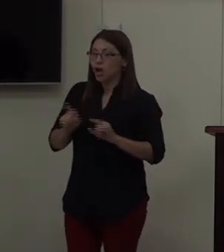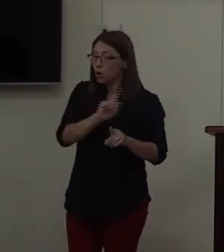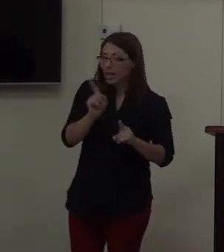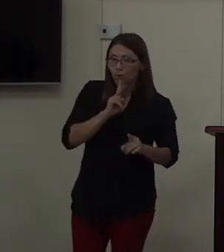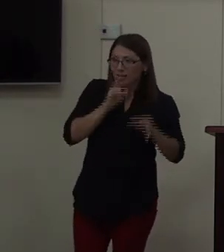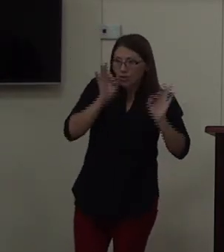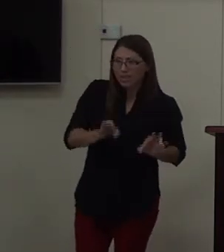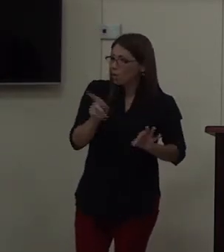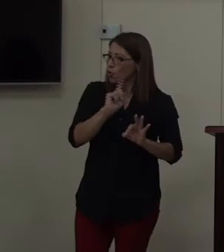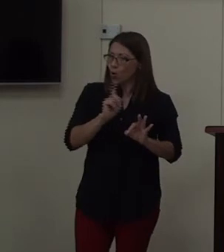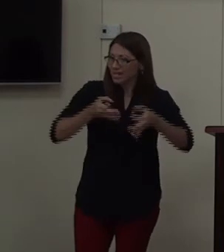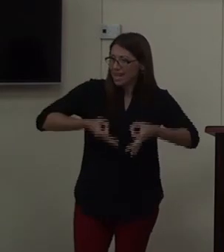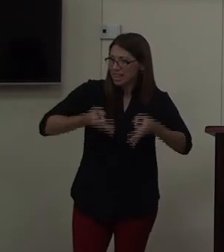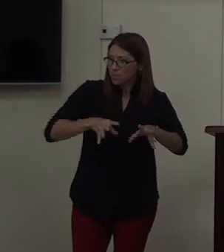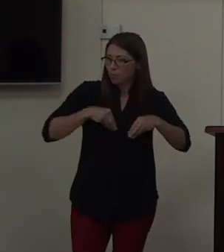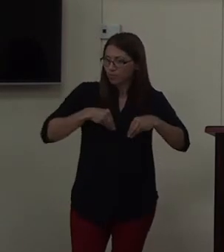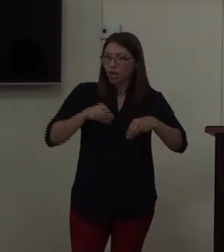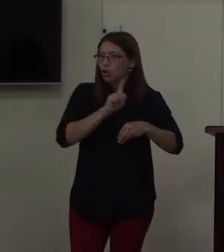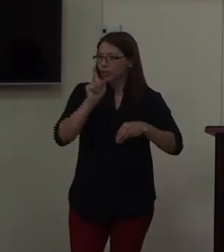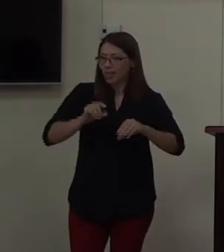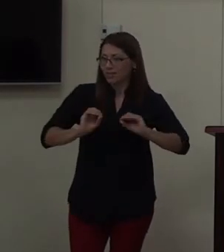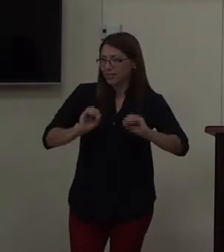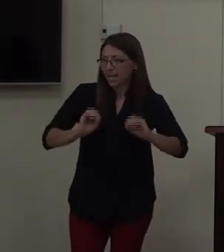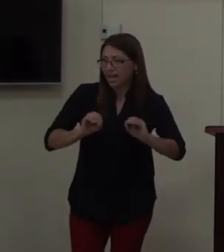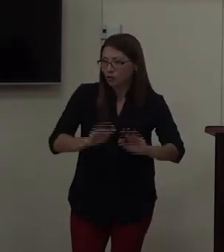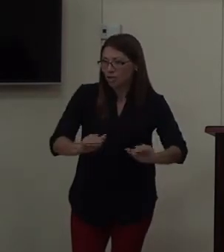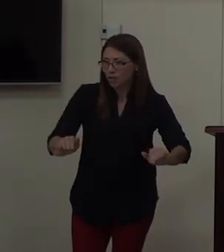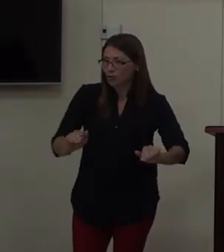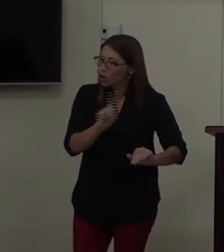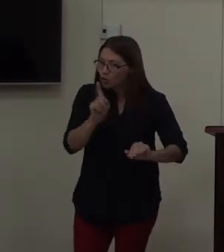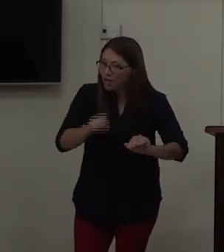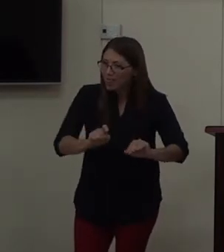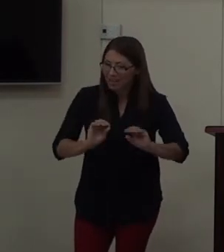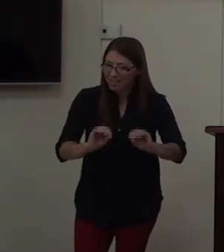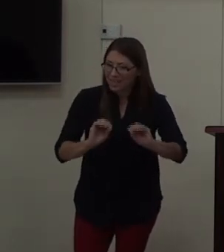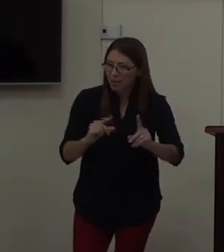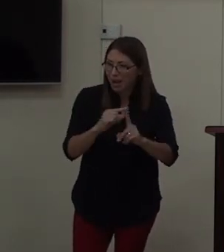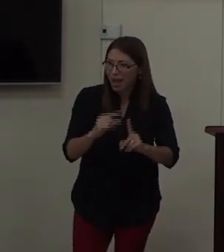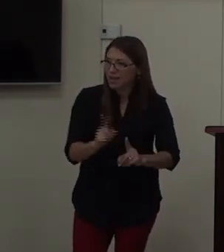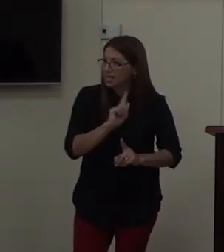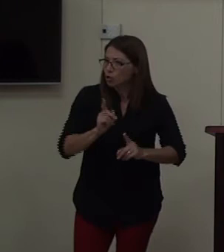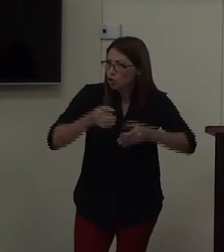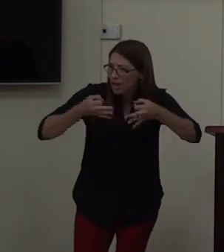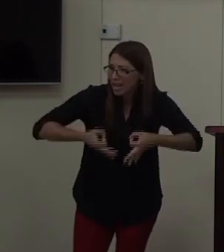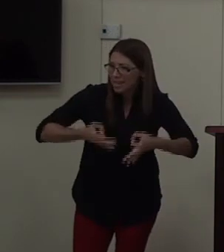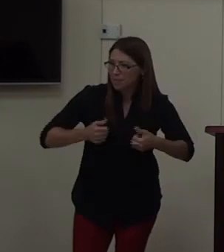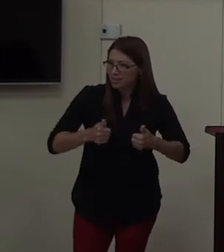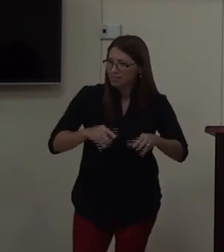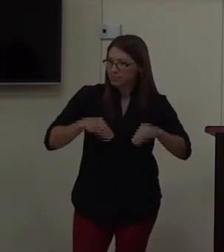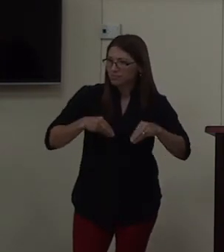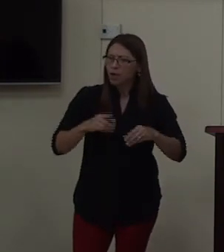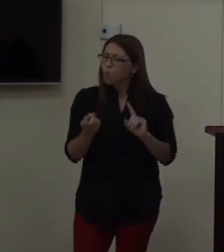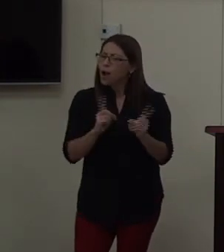debe enseñar a los niños, por ejemplo. No se le deben enseñar palabras que no son legítimas, ¿verdad? ¿Y cuáles son